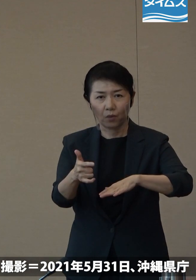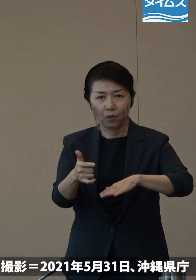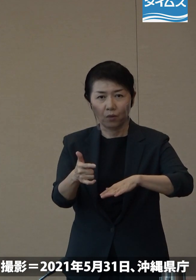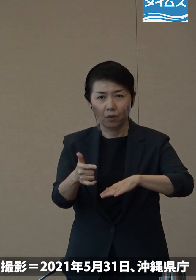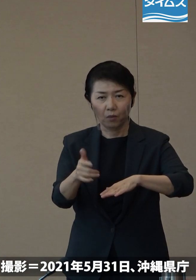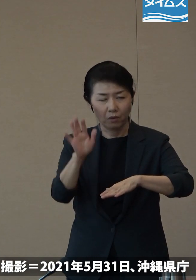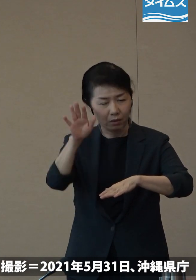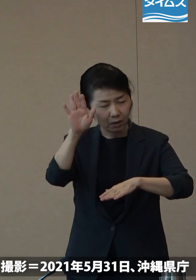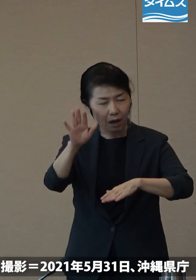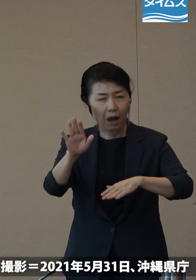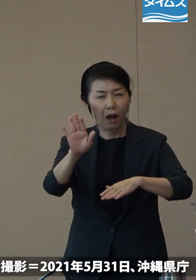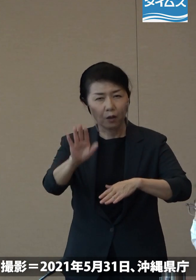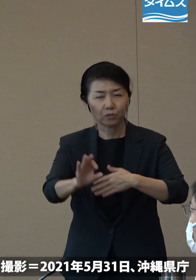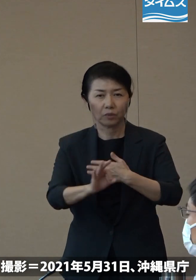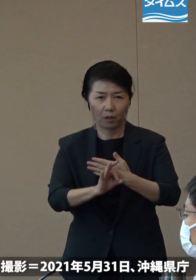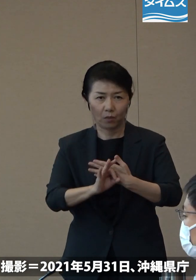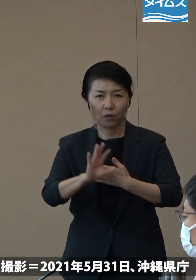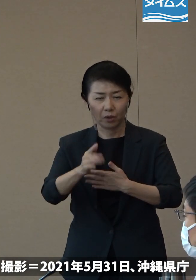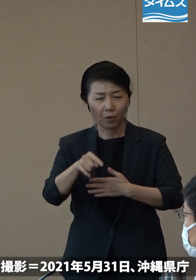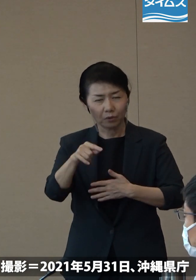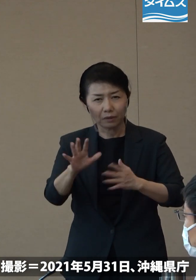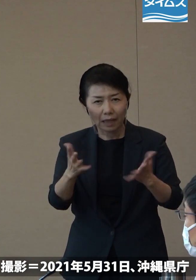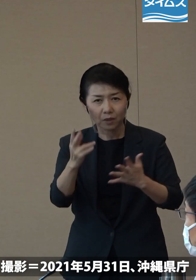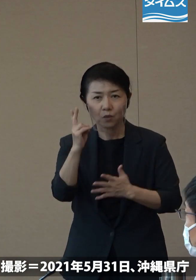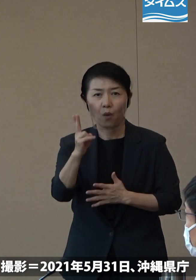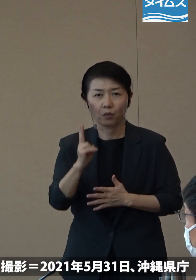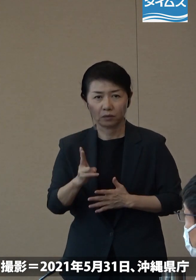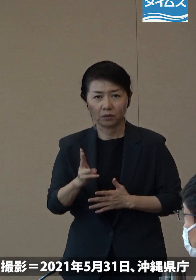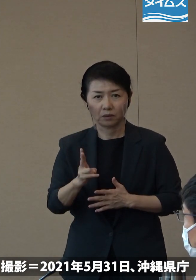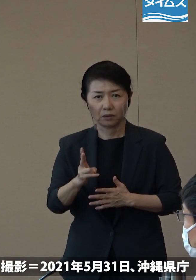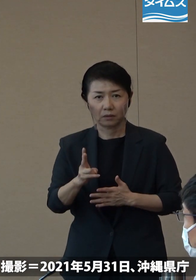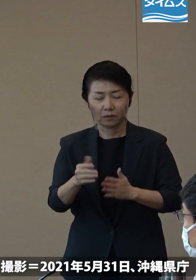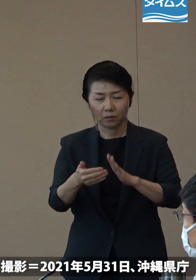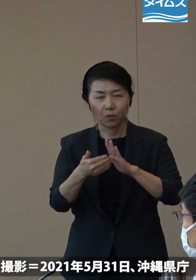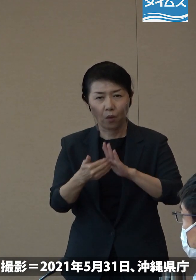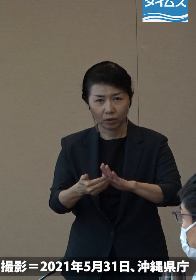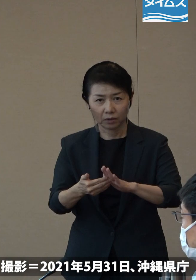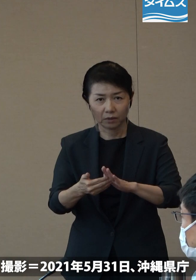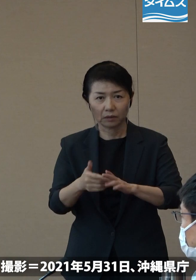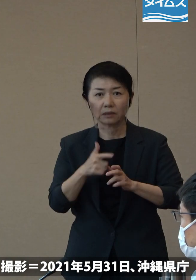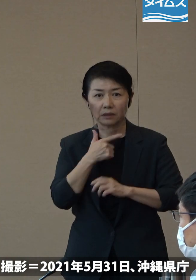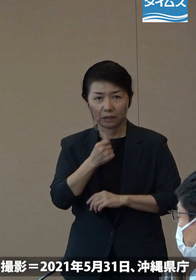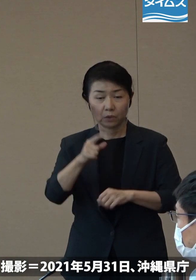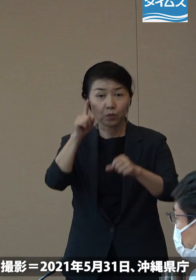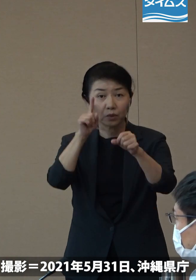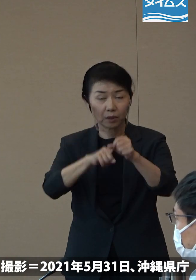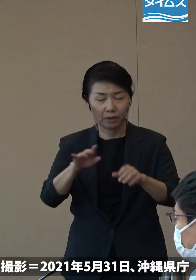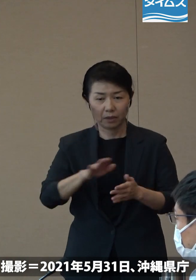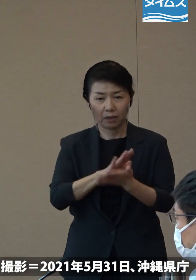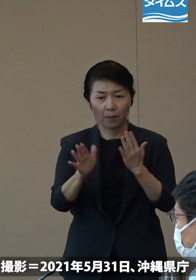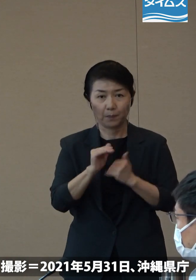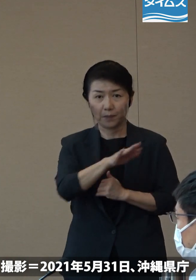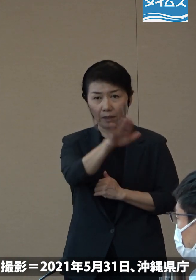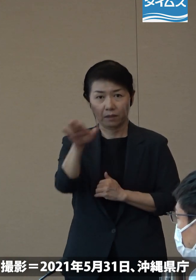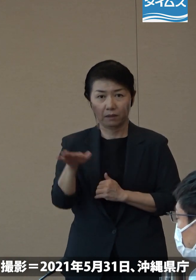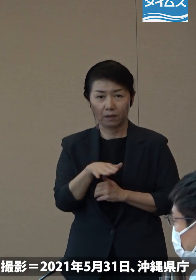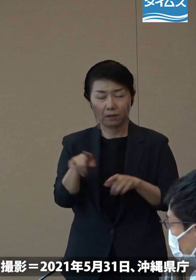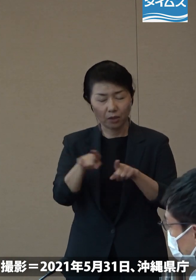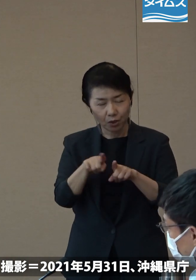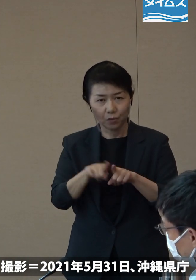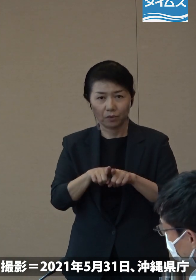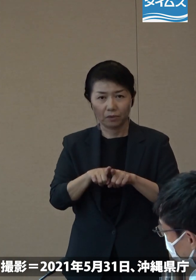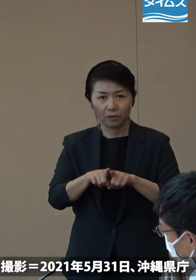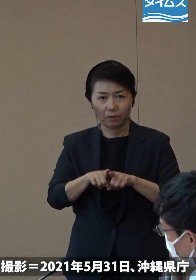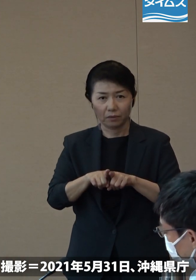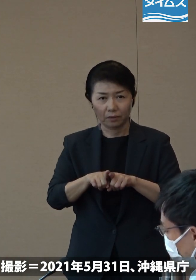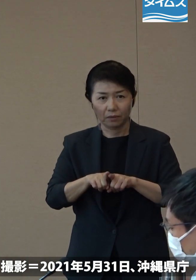こまでいかないで感染拡大を食い止めていくと、その方向で県民一体となって取り組んでいきた